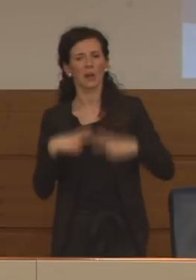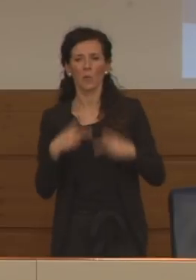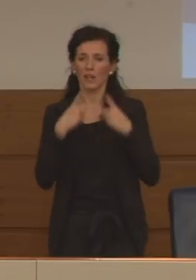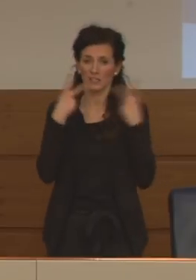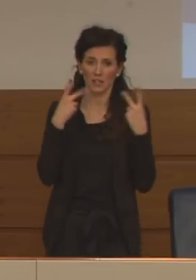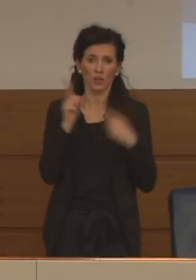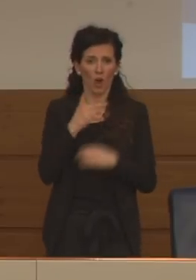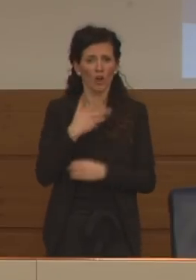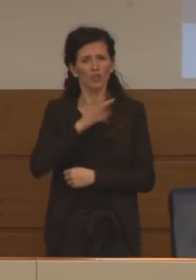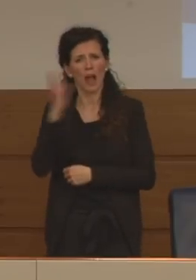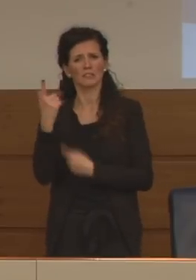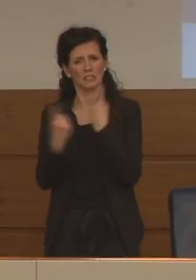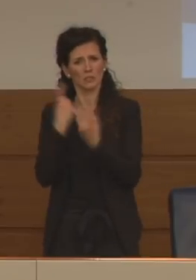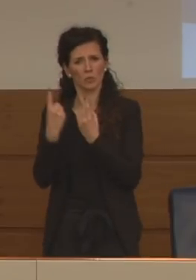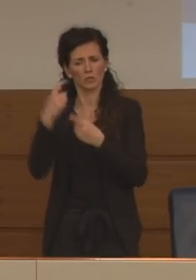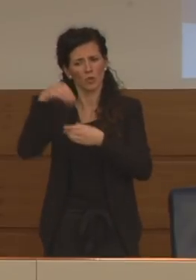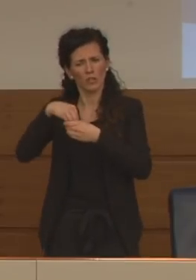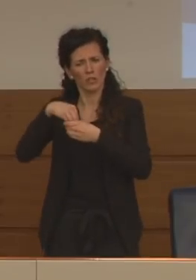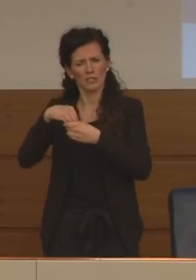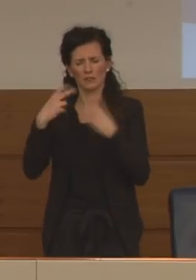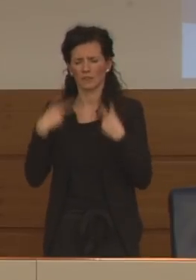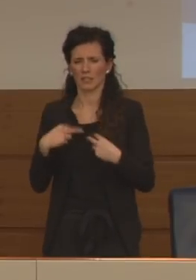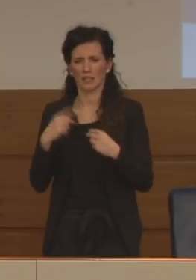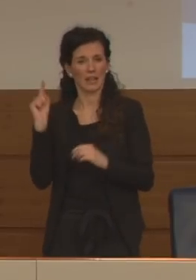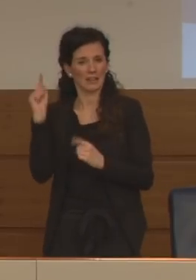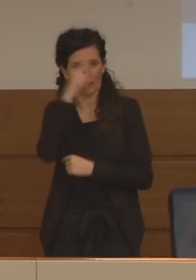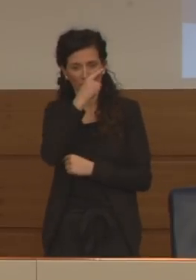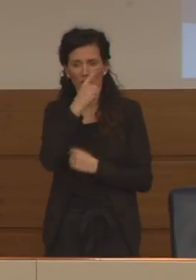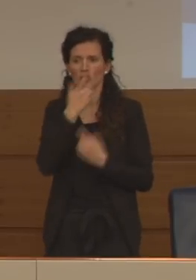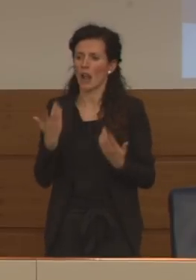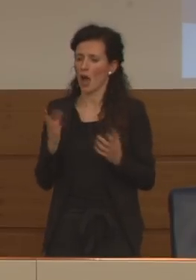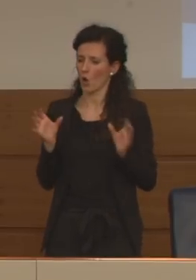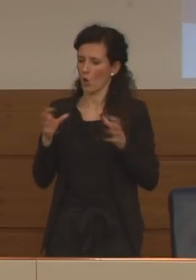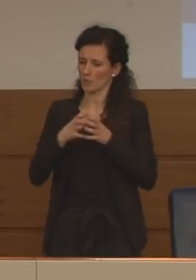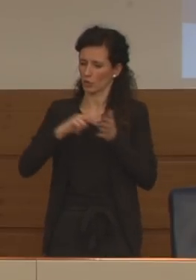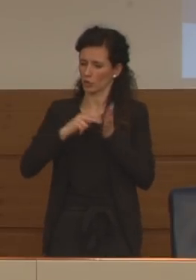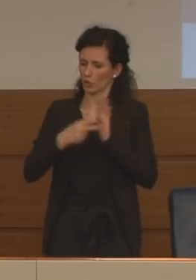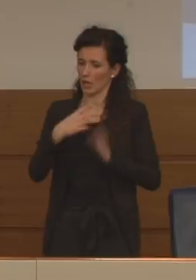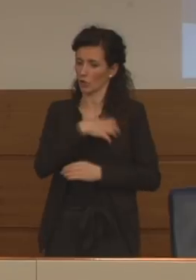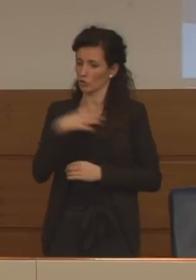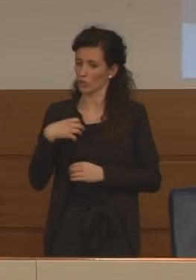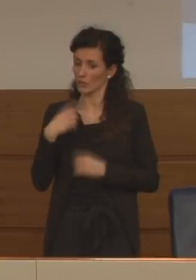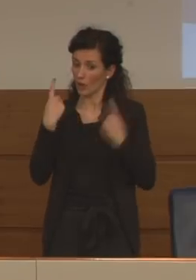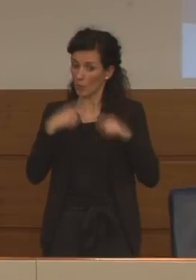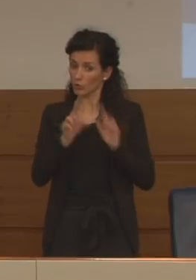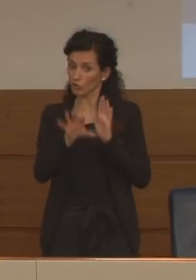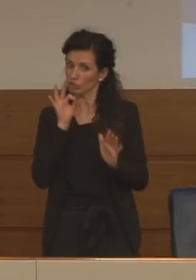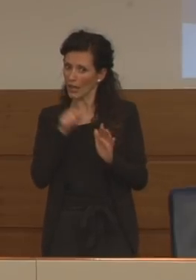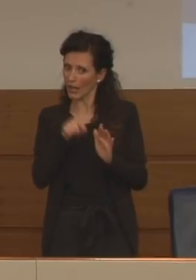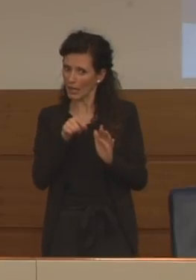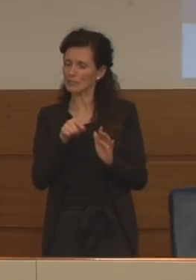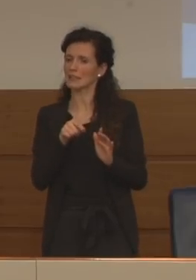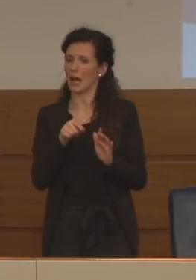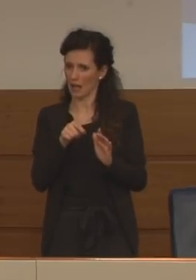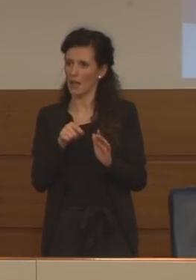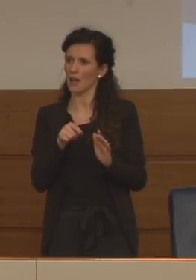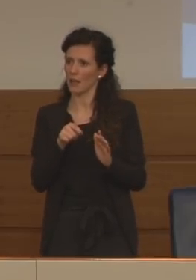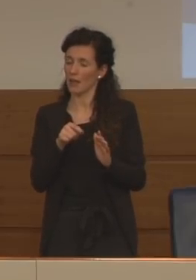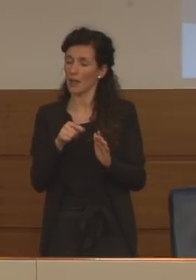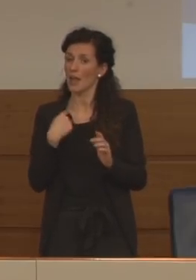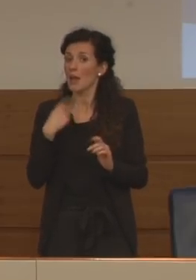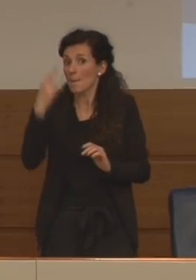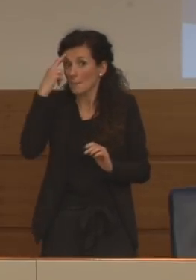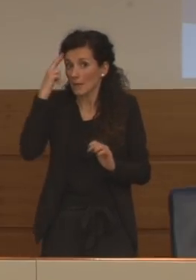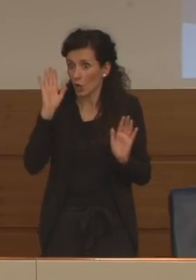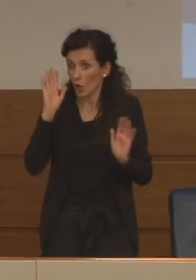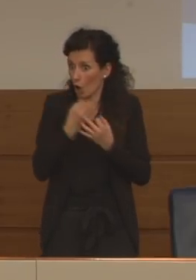mi domandavo se nel anche l'interno del comitato tecnico scientifico questa valutazione è stata assunta e ricordo che uno dei componenti se non erro del comitato